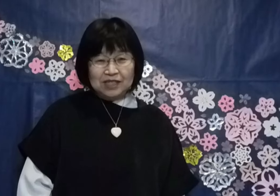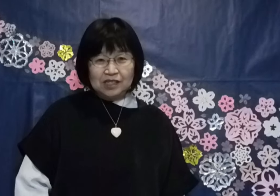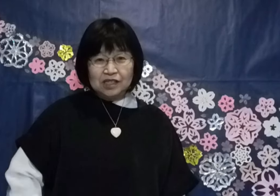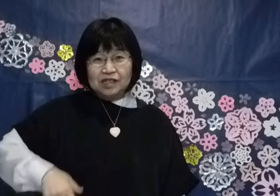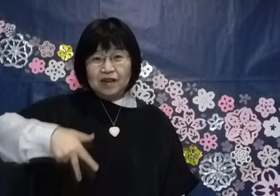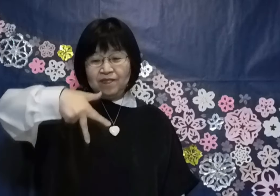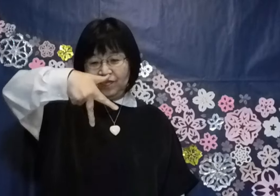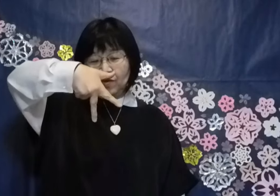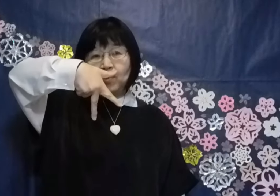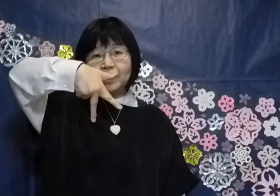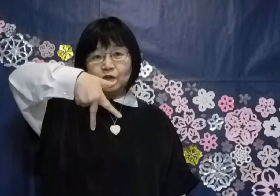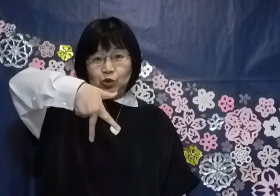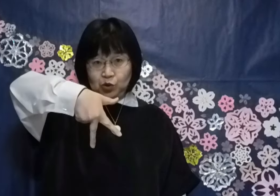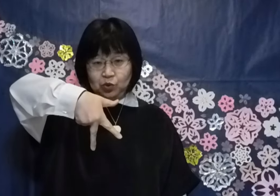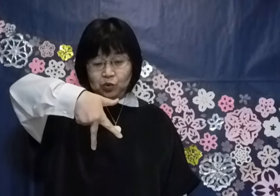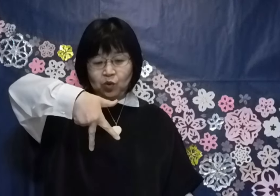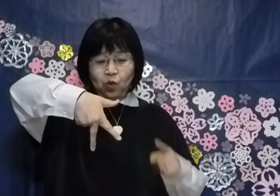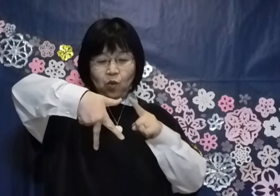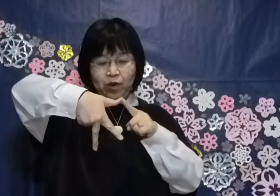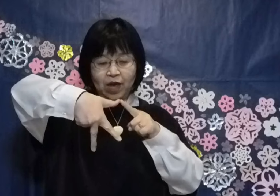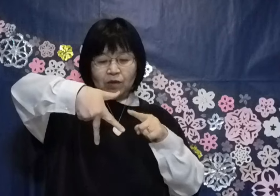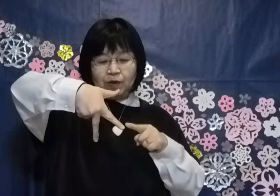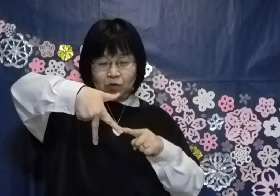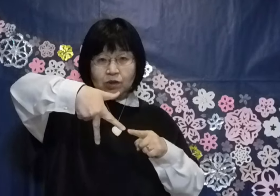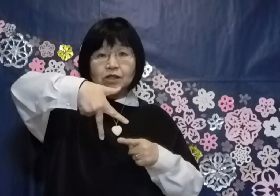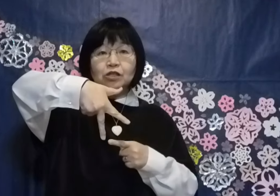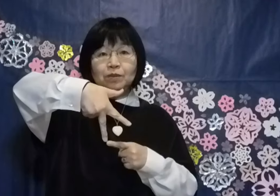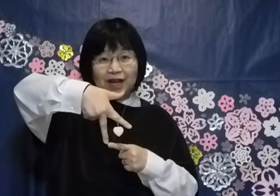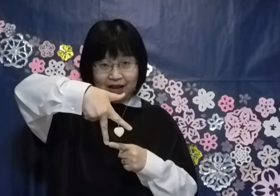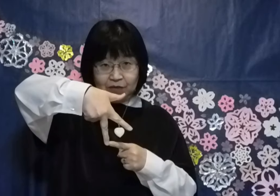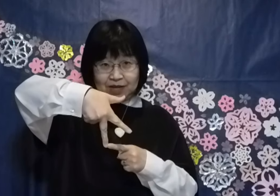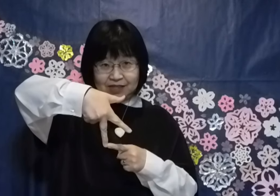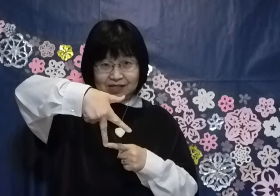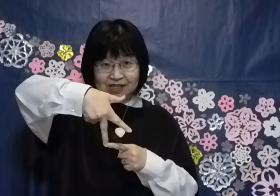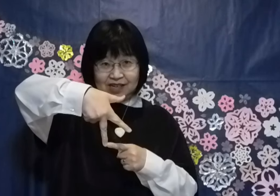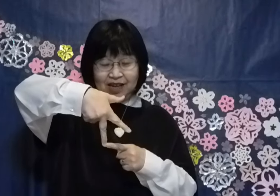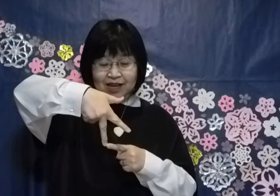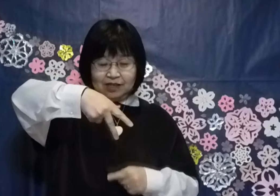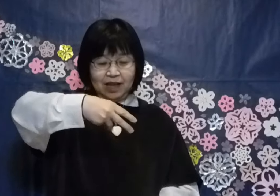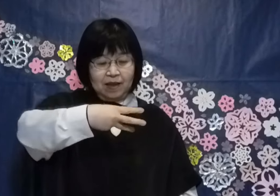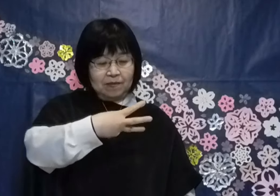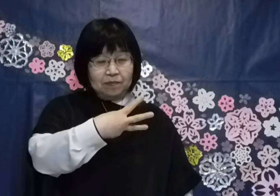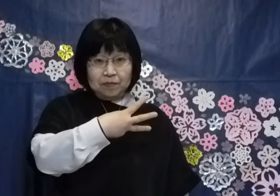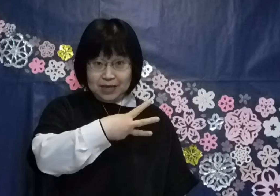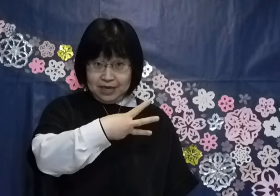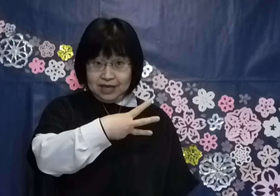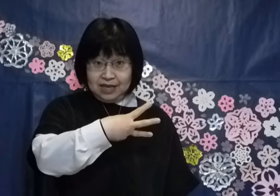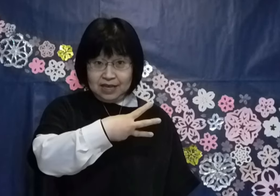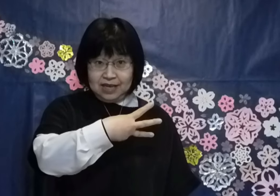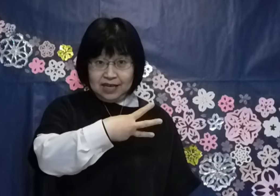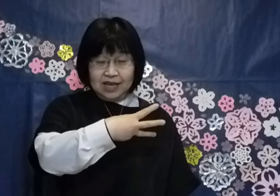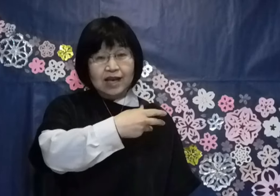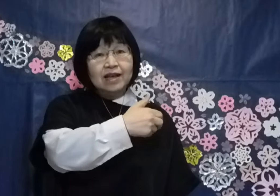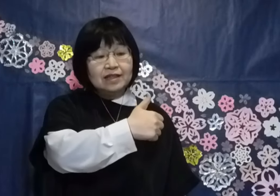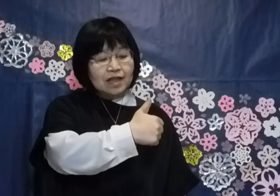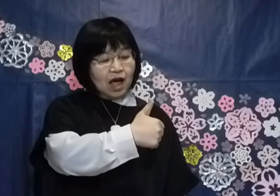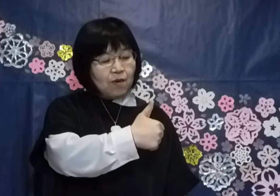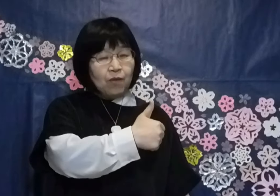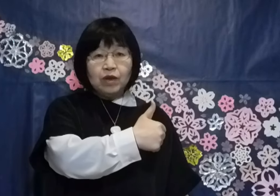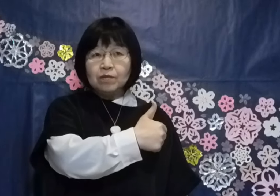。これす、親指、人差し指、中指です。で、みだは親指